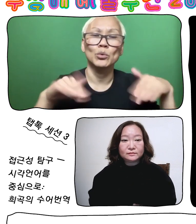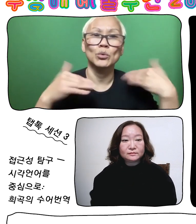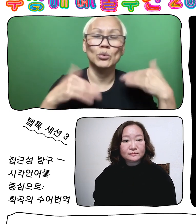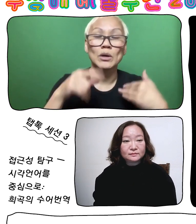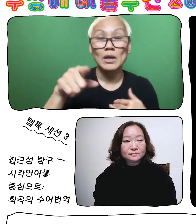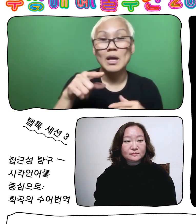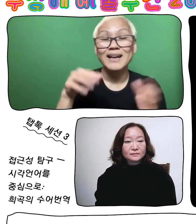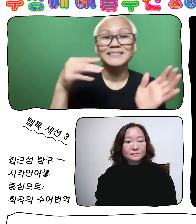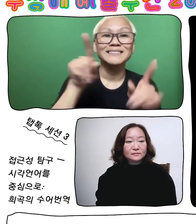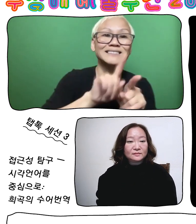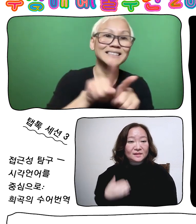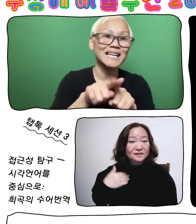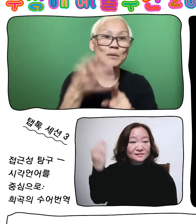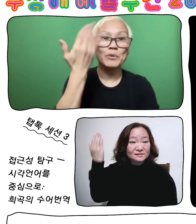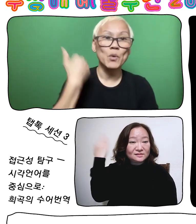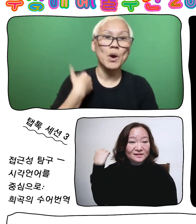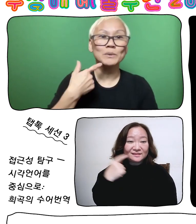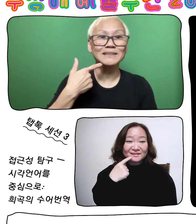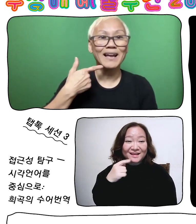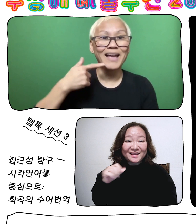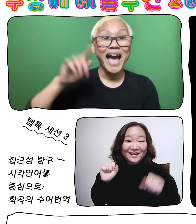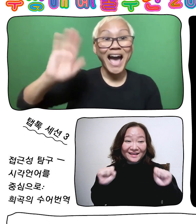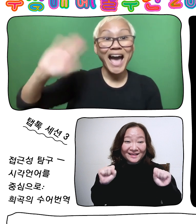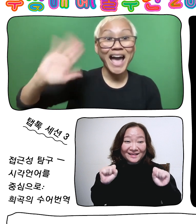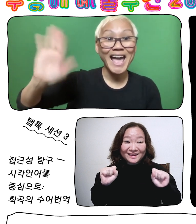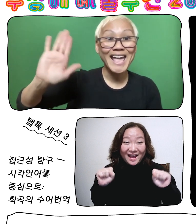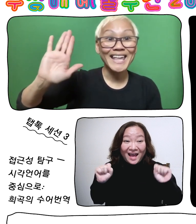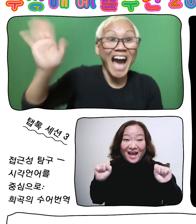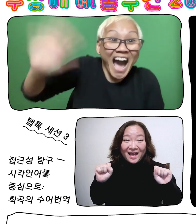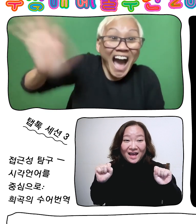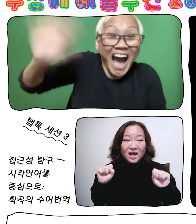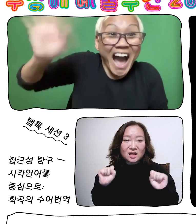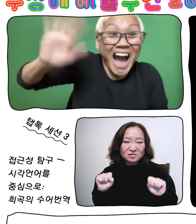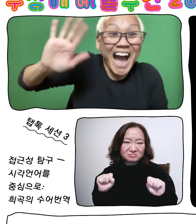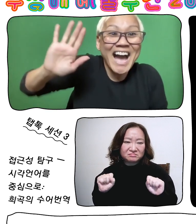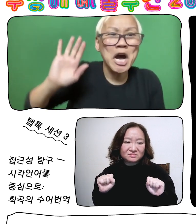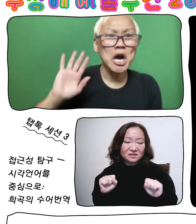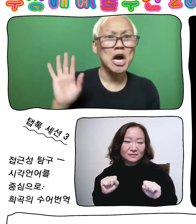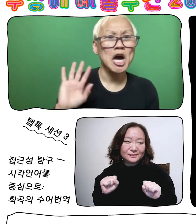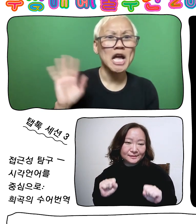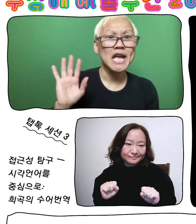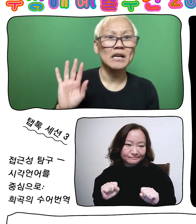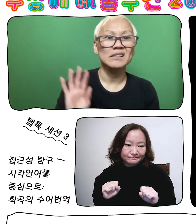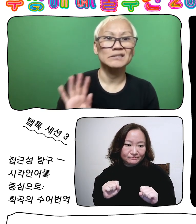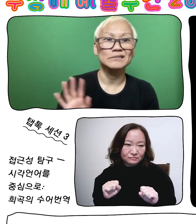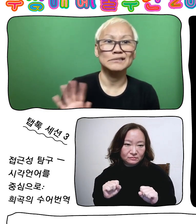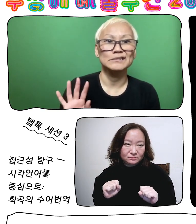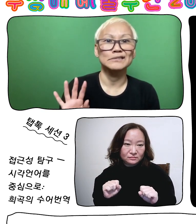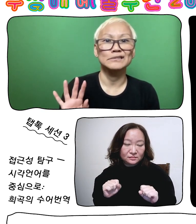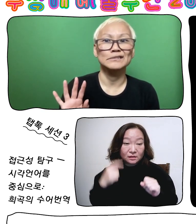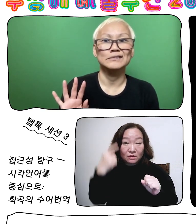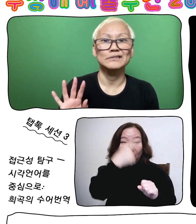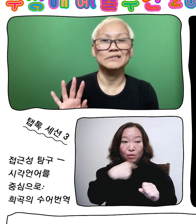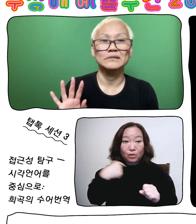만날 때 하는 인사에도 얼굴 표정에 따른 의미의 변화가 나타납니다.